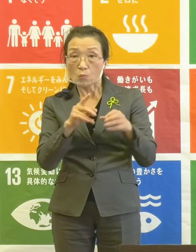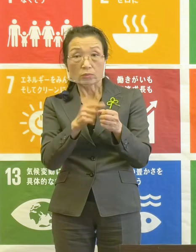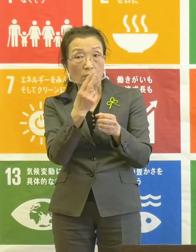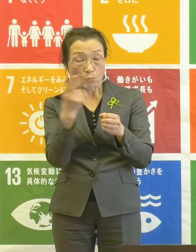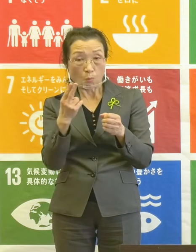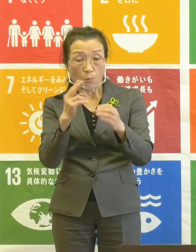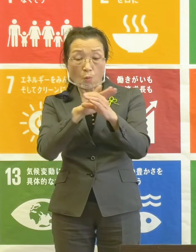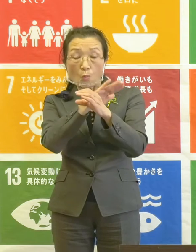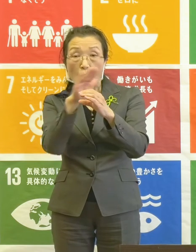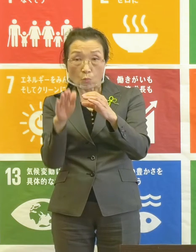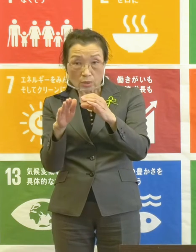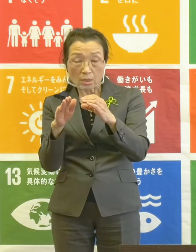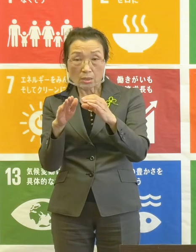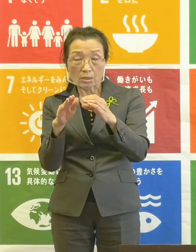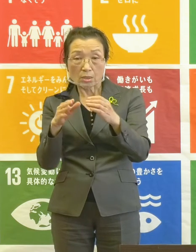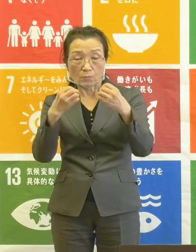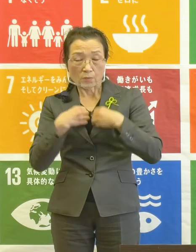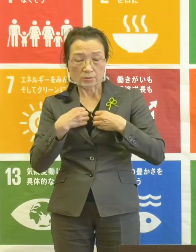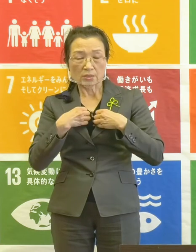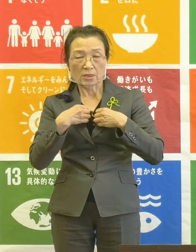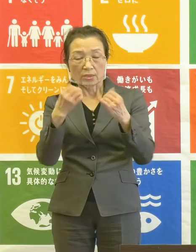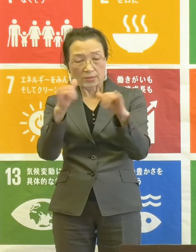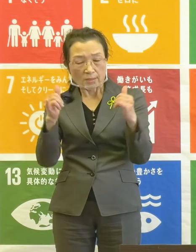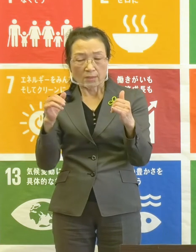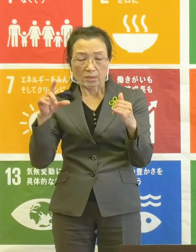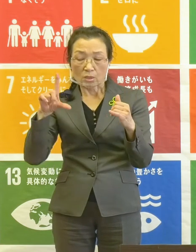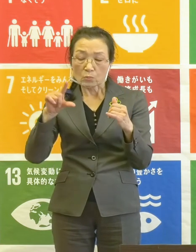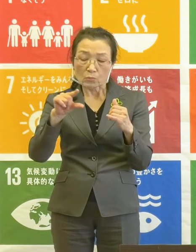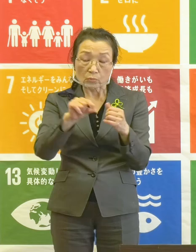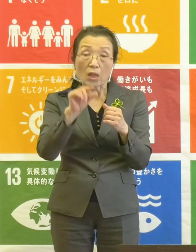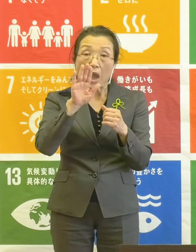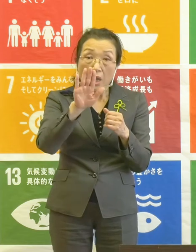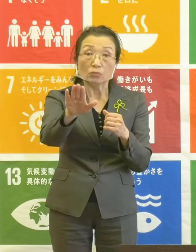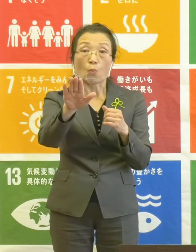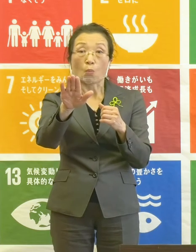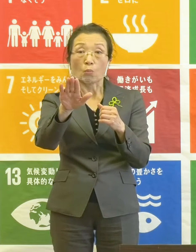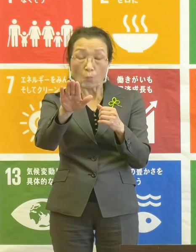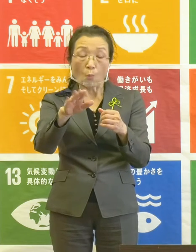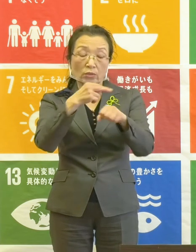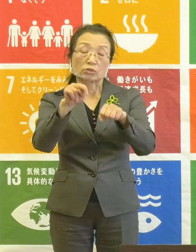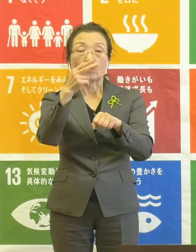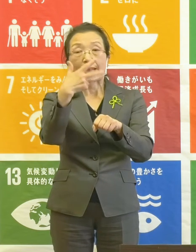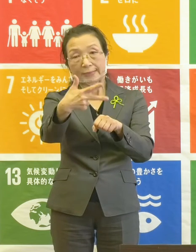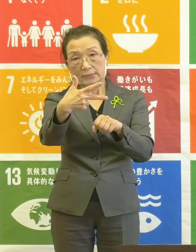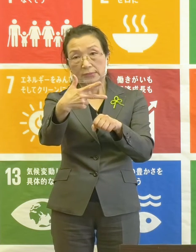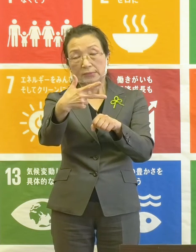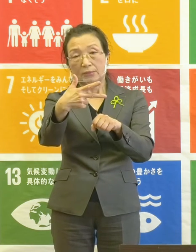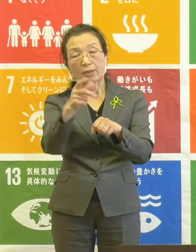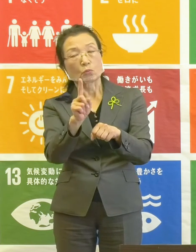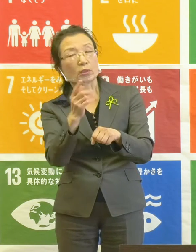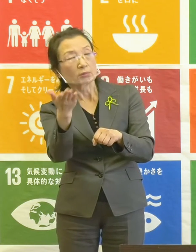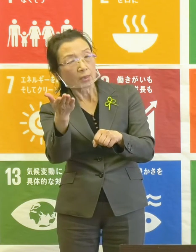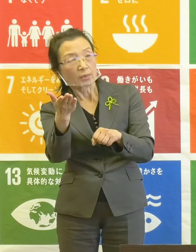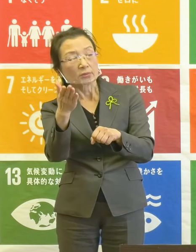の社会の在り方、コロナ後の那須塩原市、そうした先を見据えた